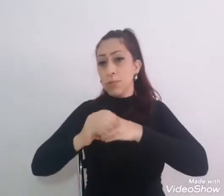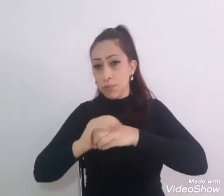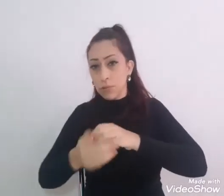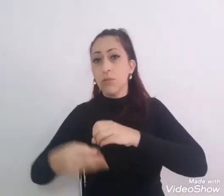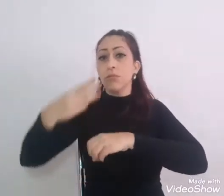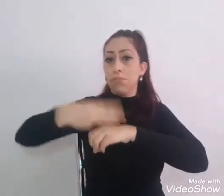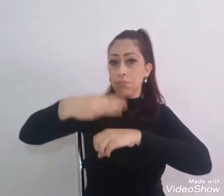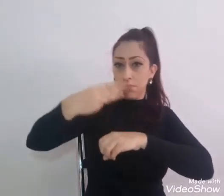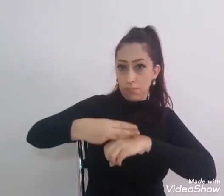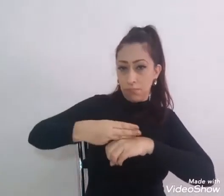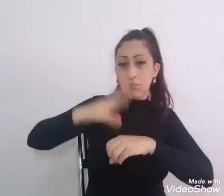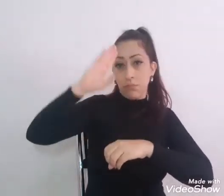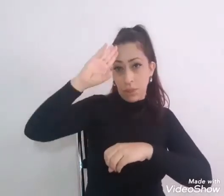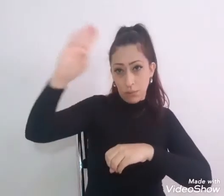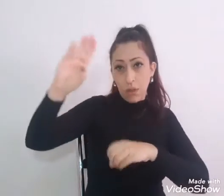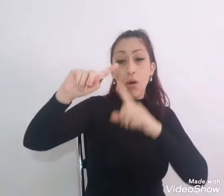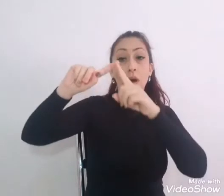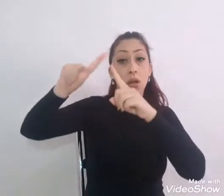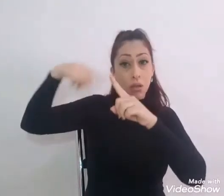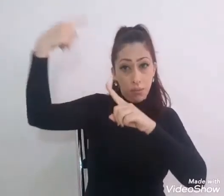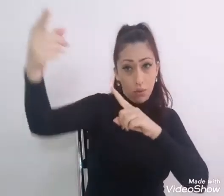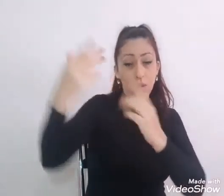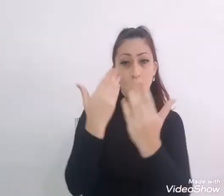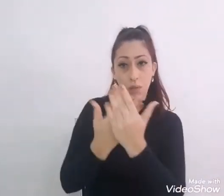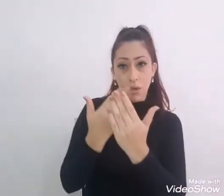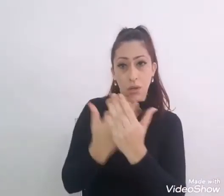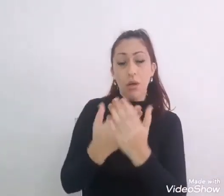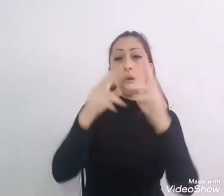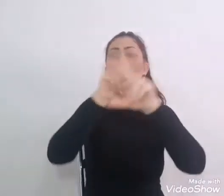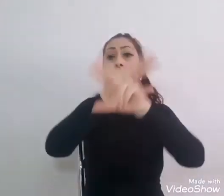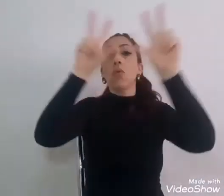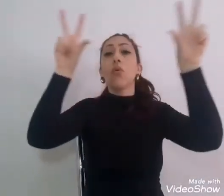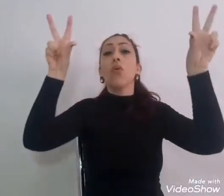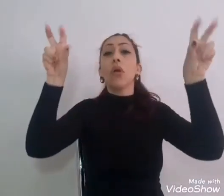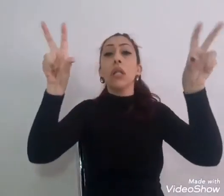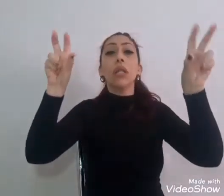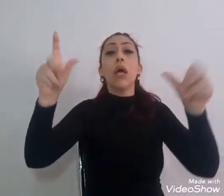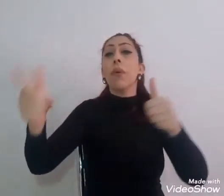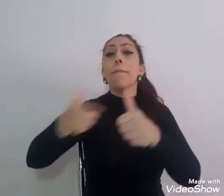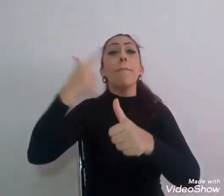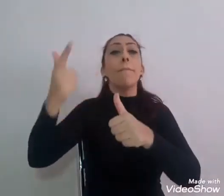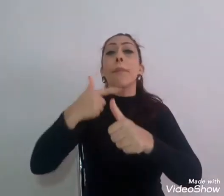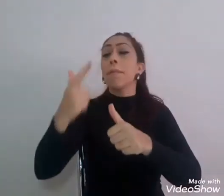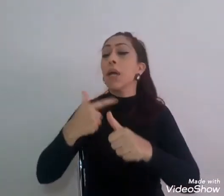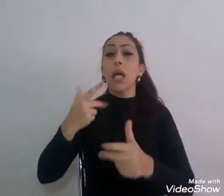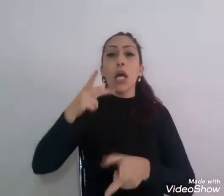gente vai falar um pouquinho aí sobre as primeiras grandes civilizações, mais especificamente sobre os povos da